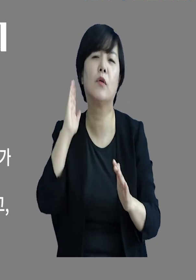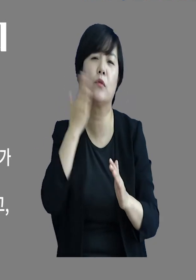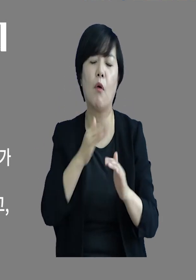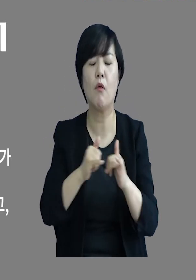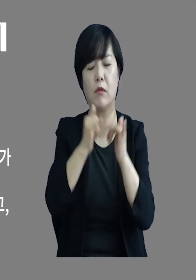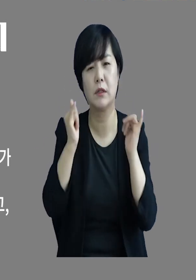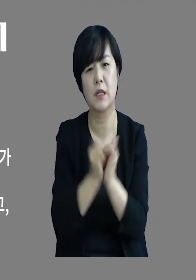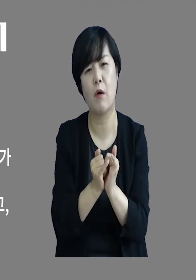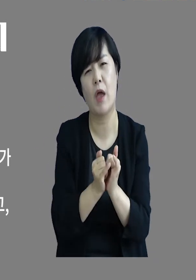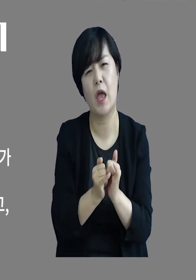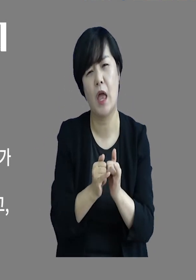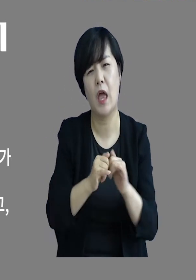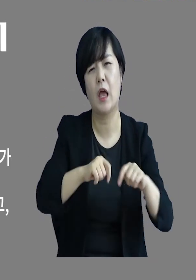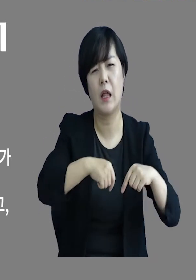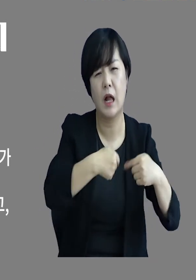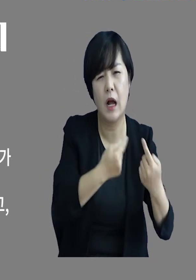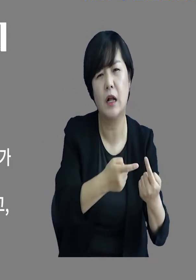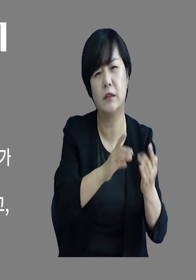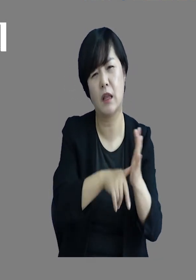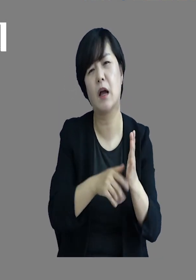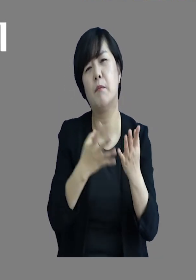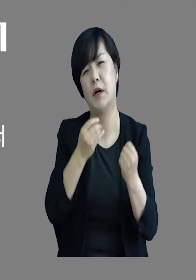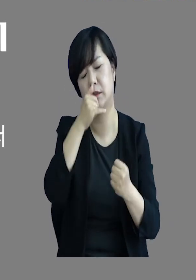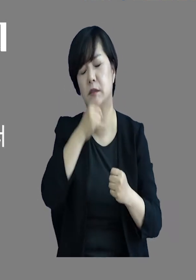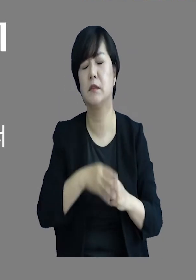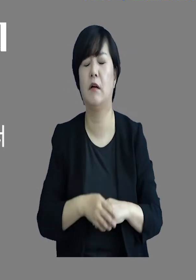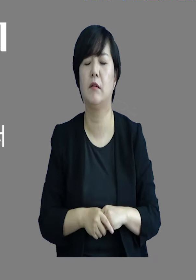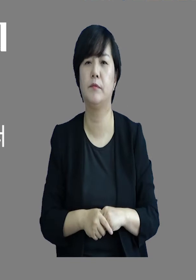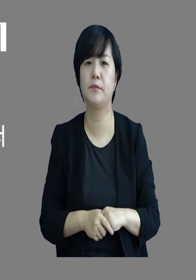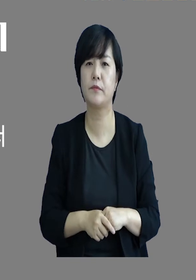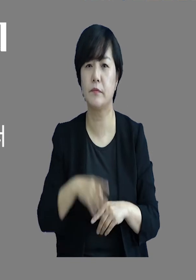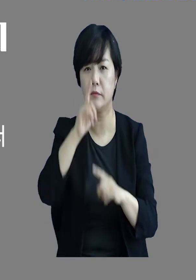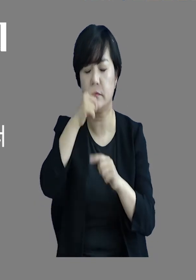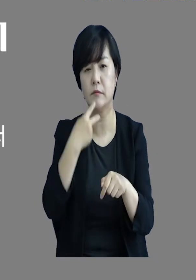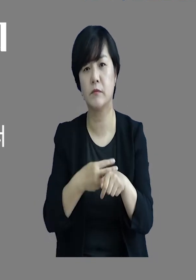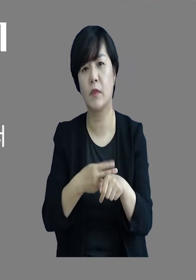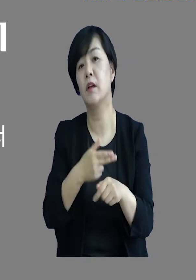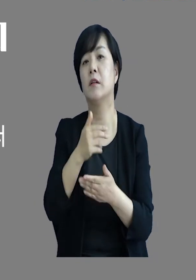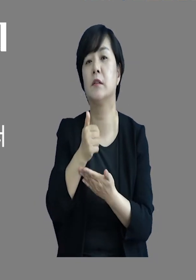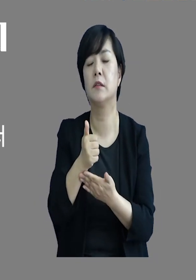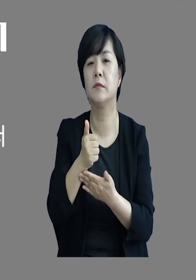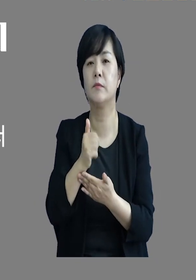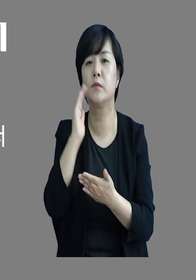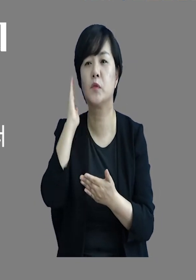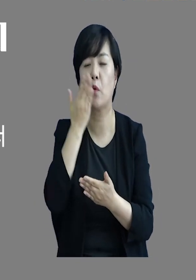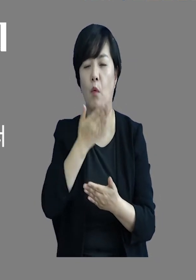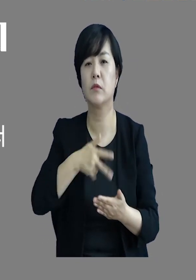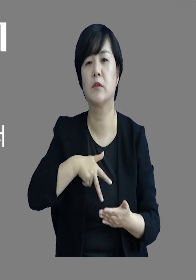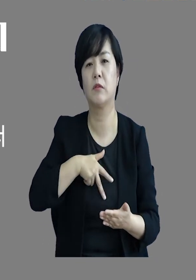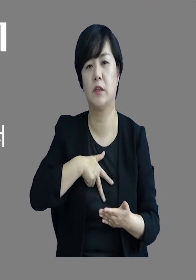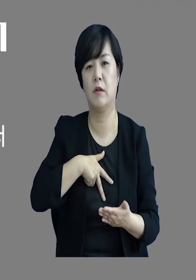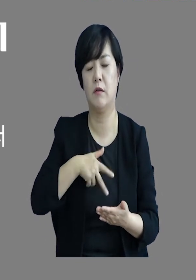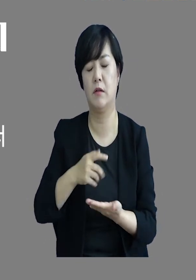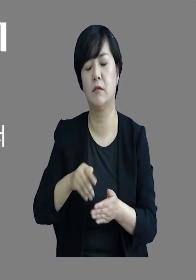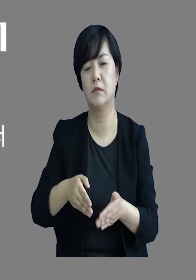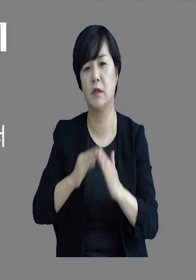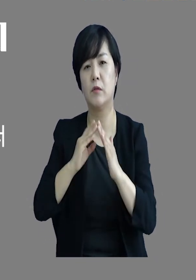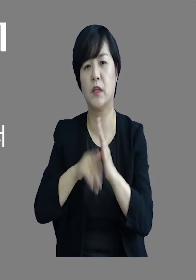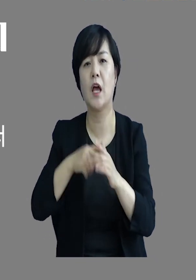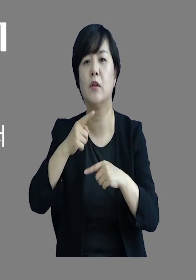배우는 경우가 굉장히 많아지고 있다는 거예요. 이준우 교수는 농 정체성을 확립하는 데